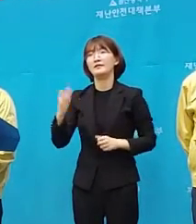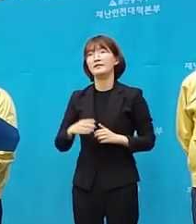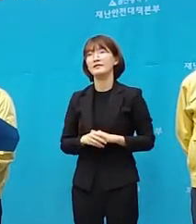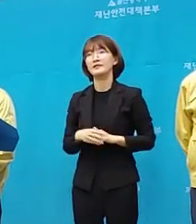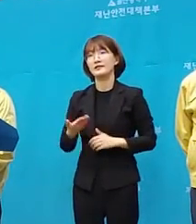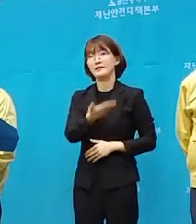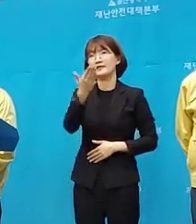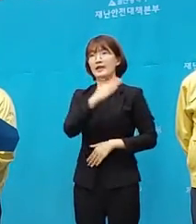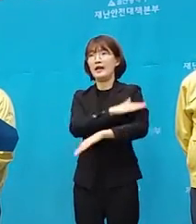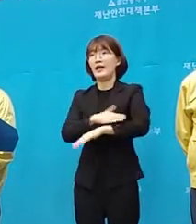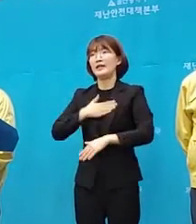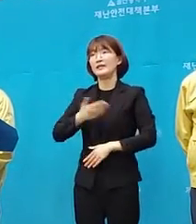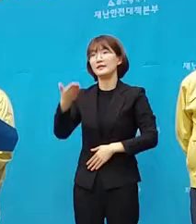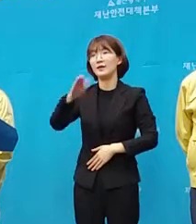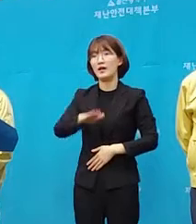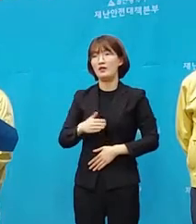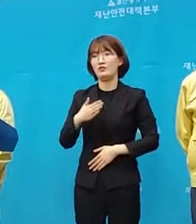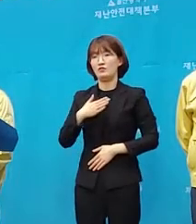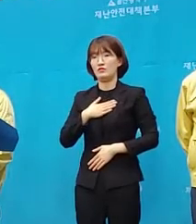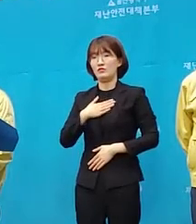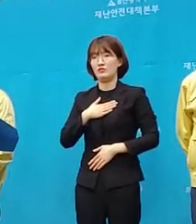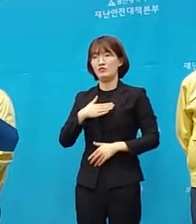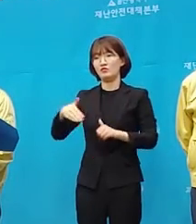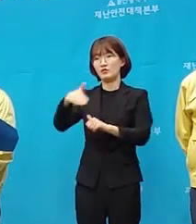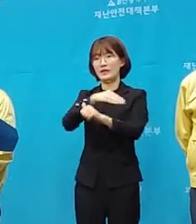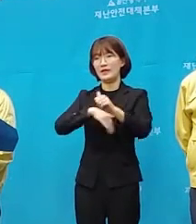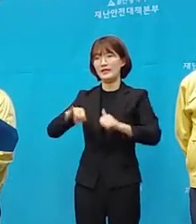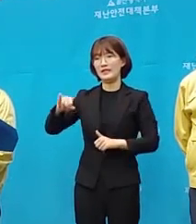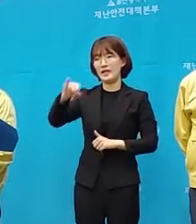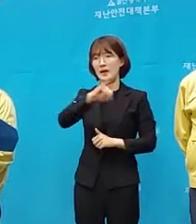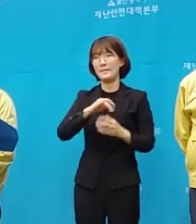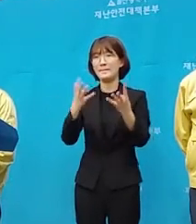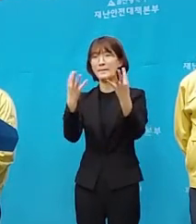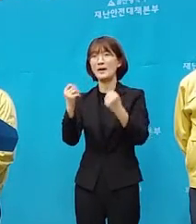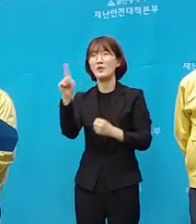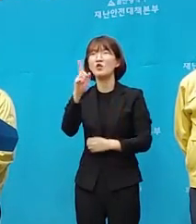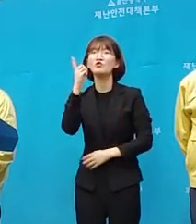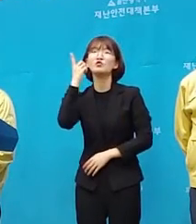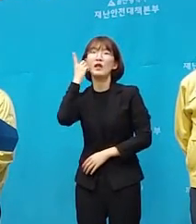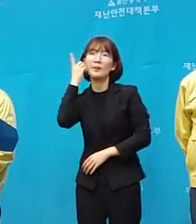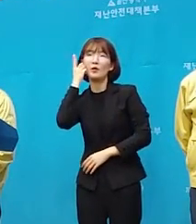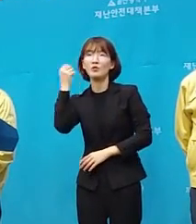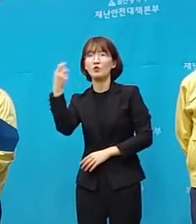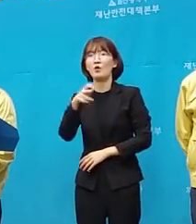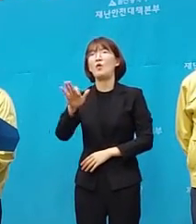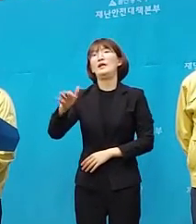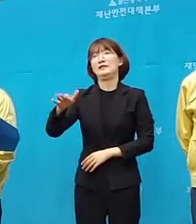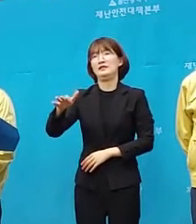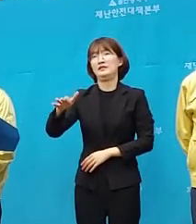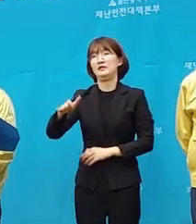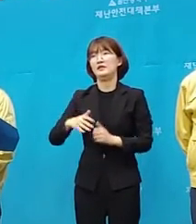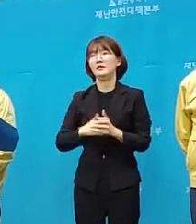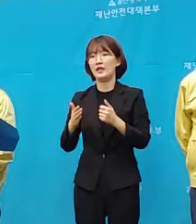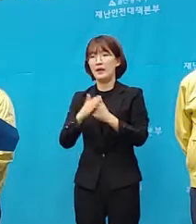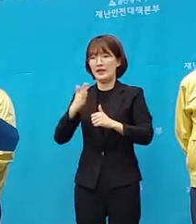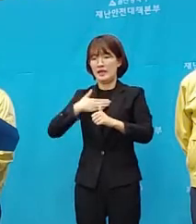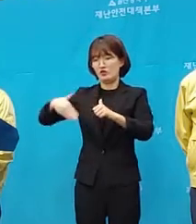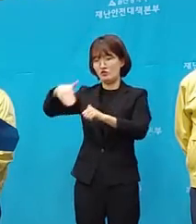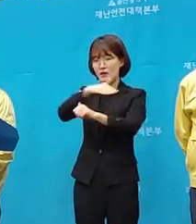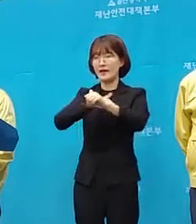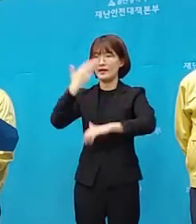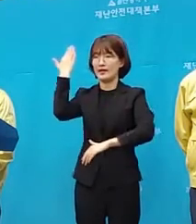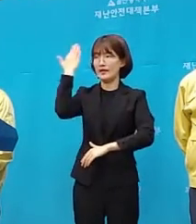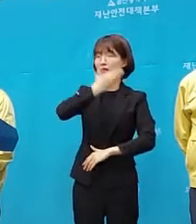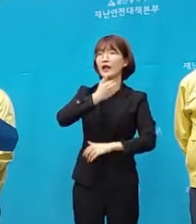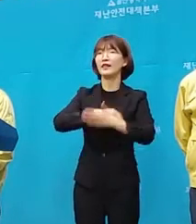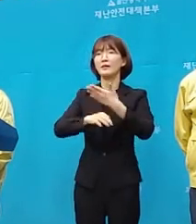잘 아시겠지만 우리 주변에 가장 이렇게 세균이 많이 묻은 부분이 휴대폰이나 변기 등이라고 합니다. 내 주변을 청결히 함으로